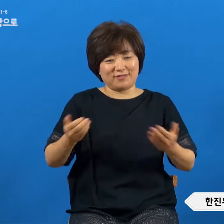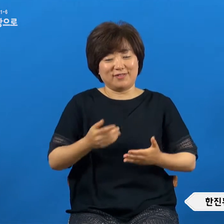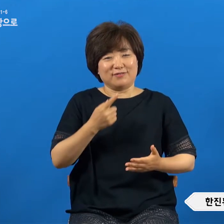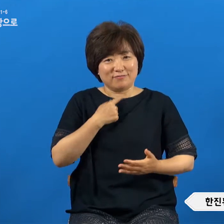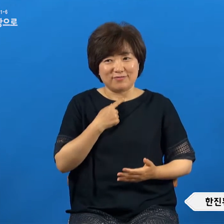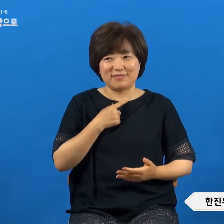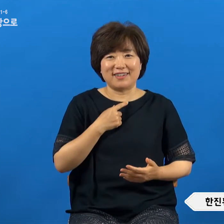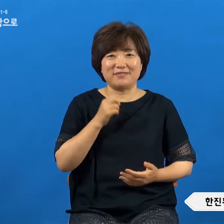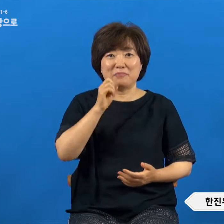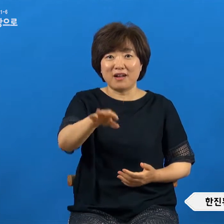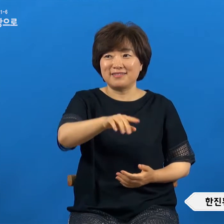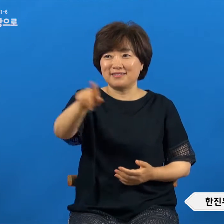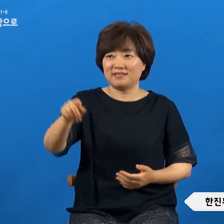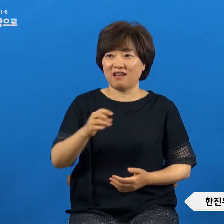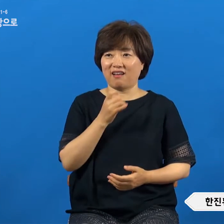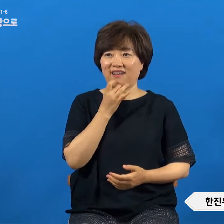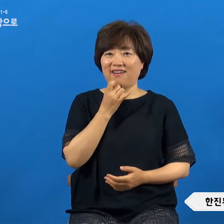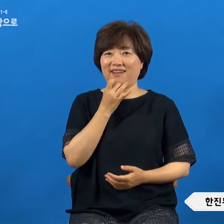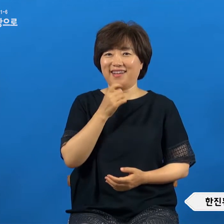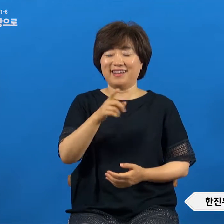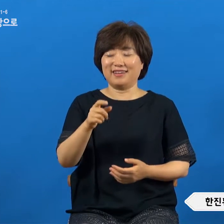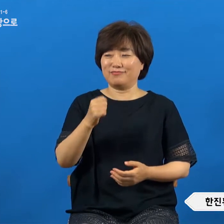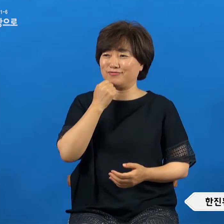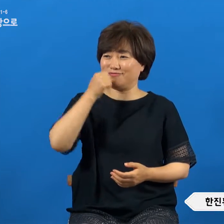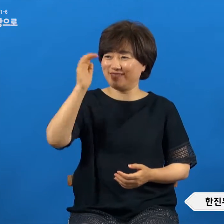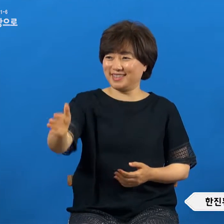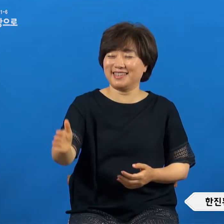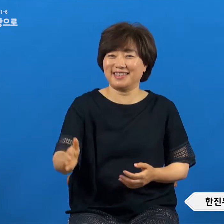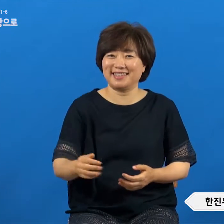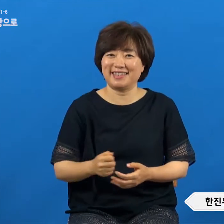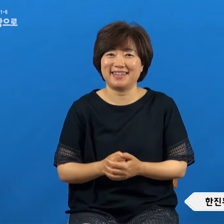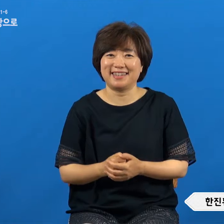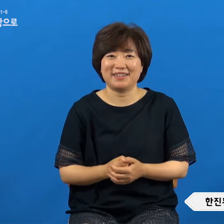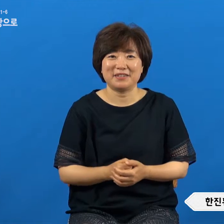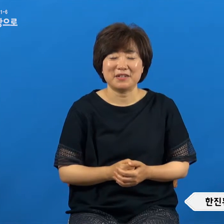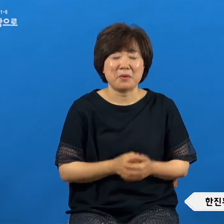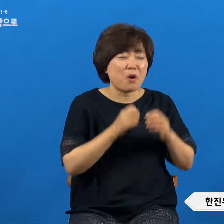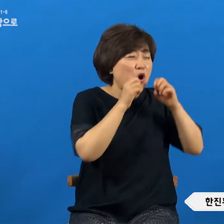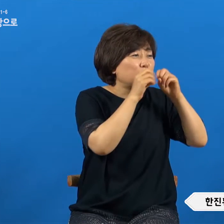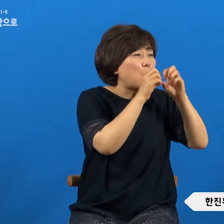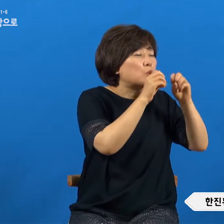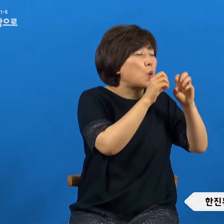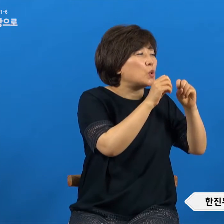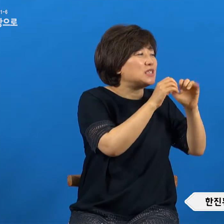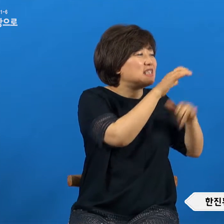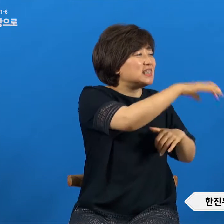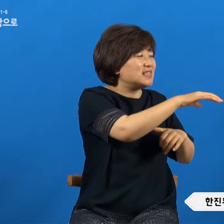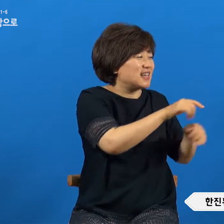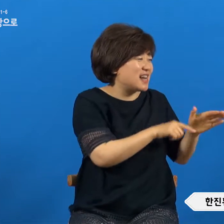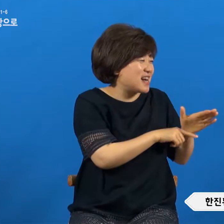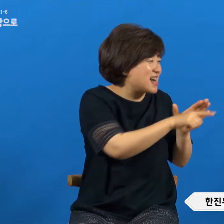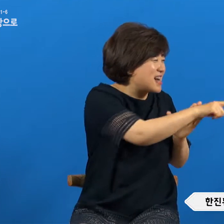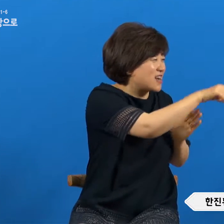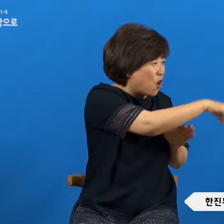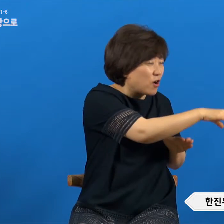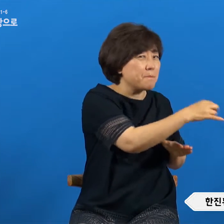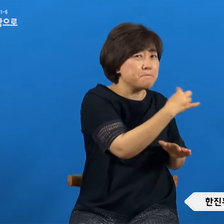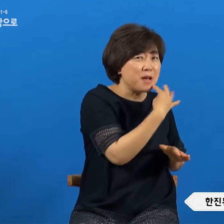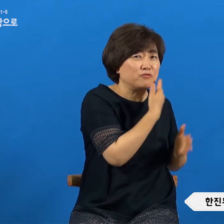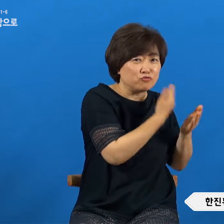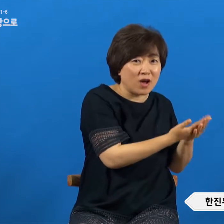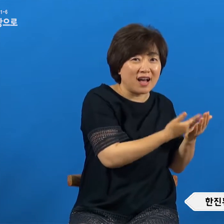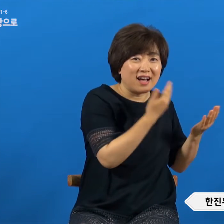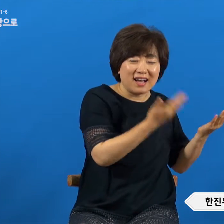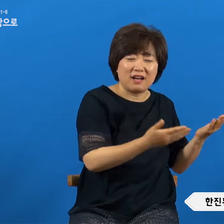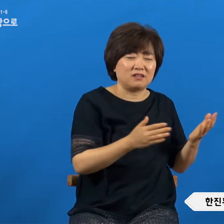하나님 나라의 최전방도 마찬가지입니다. 꼭 선교사로서 무슨 선교지에 나가야만 최전방인 것은